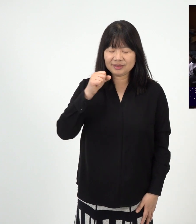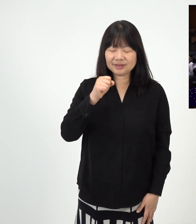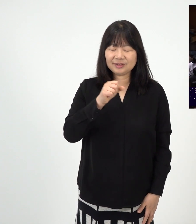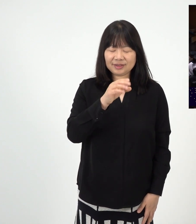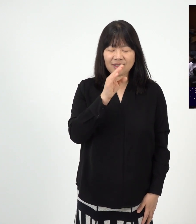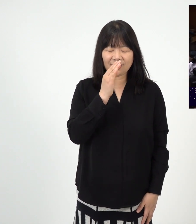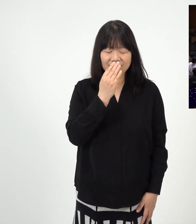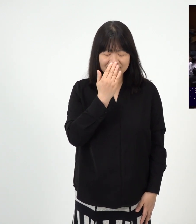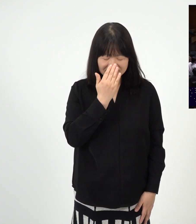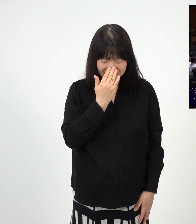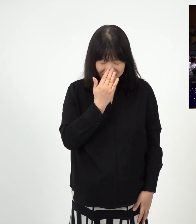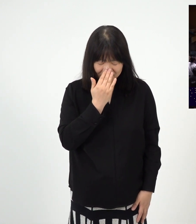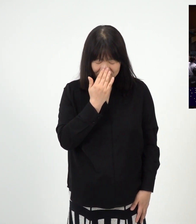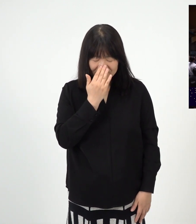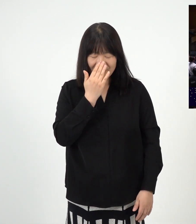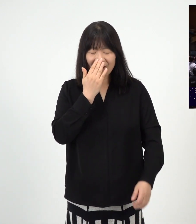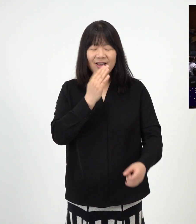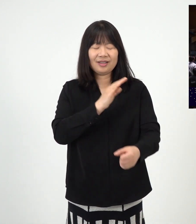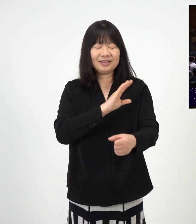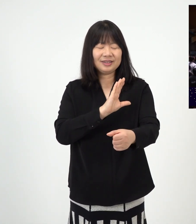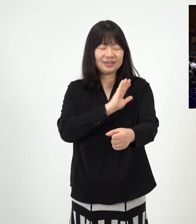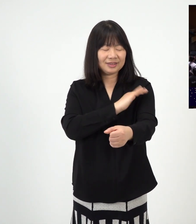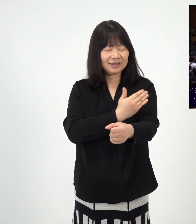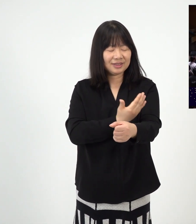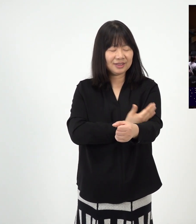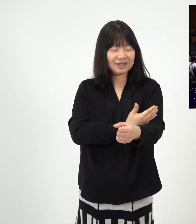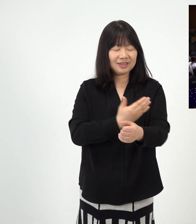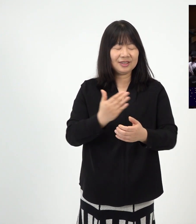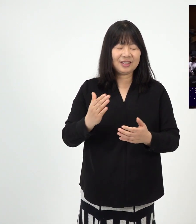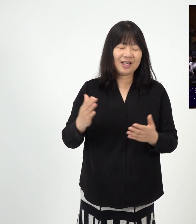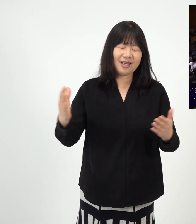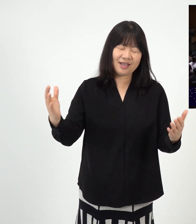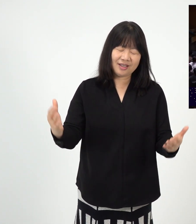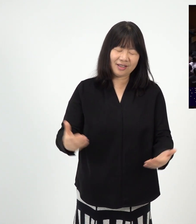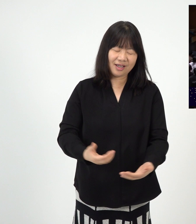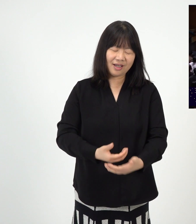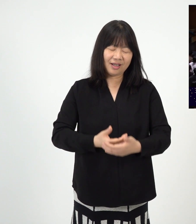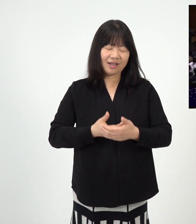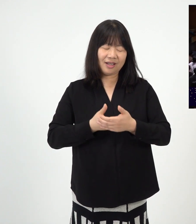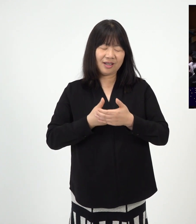선한 능력으로 안으시네